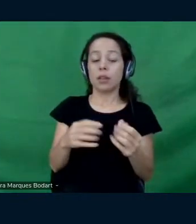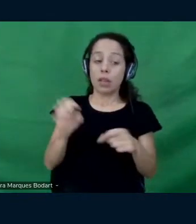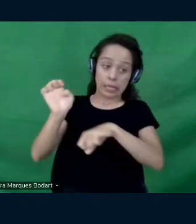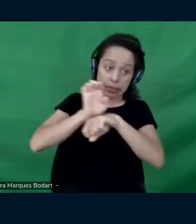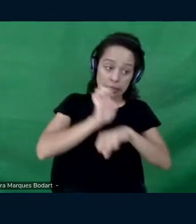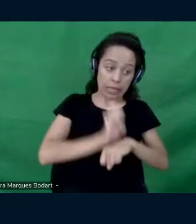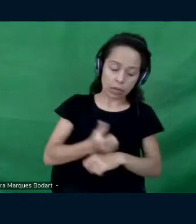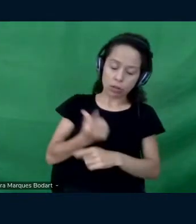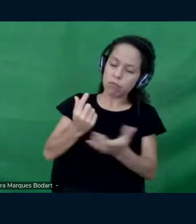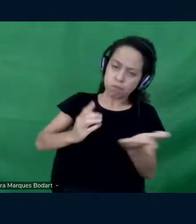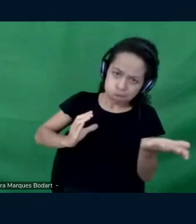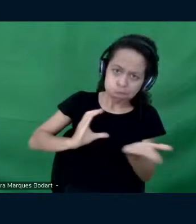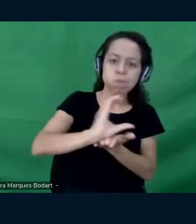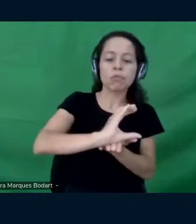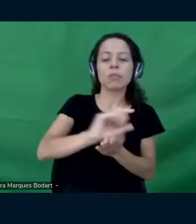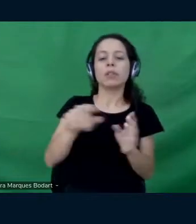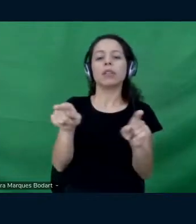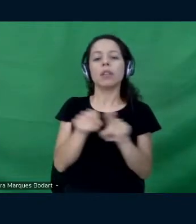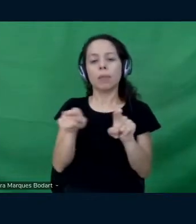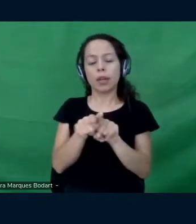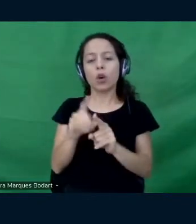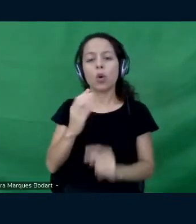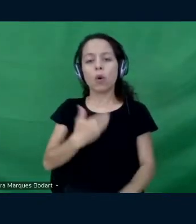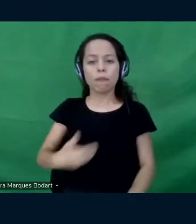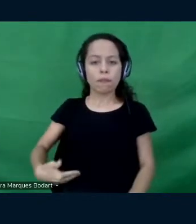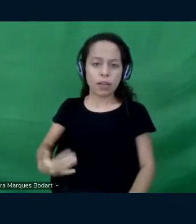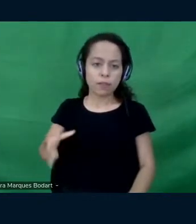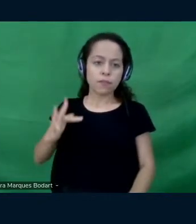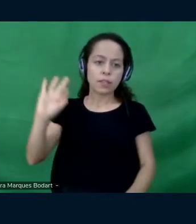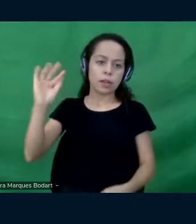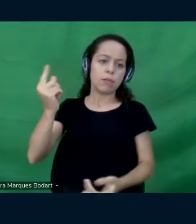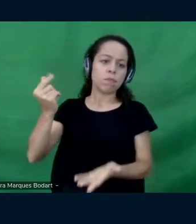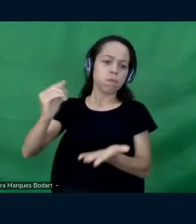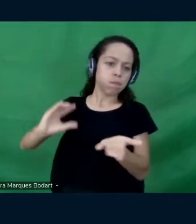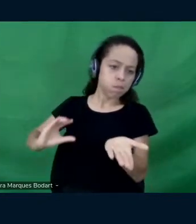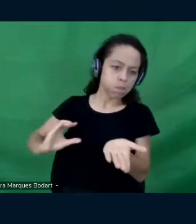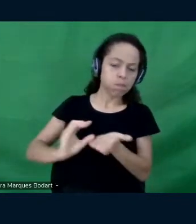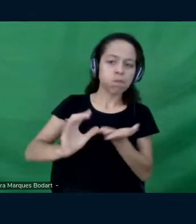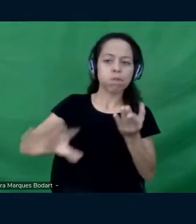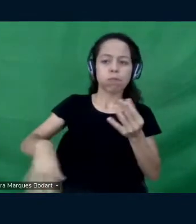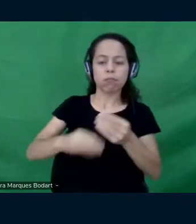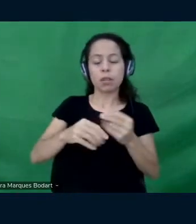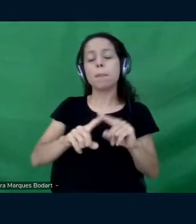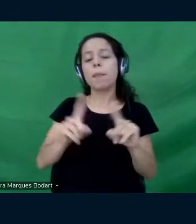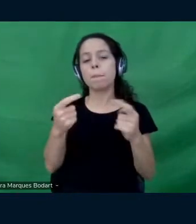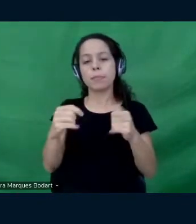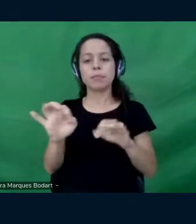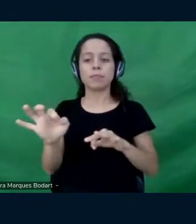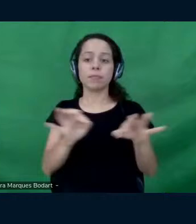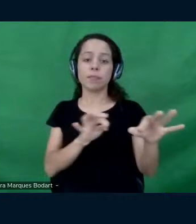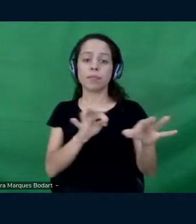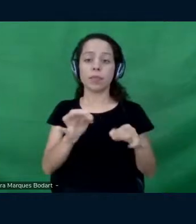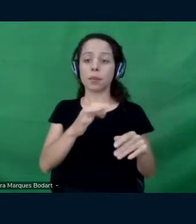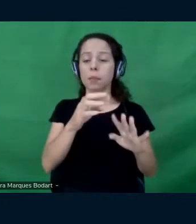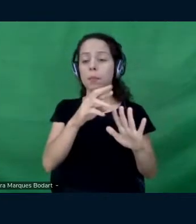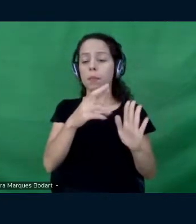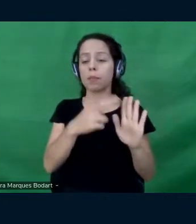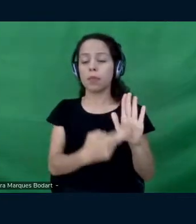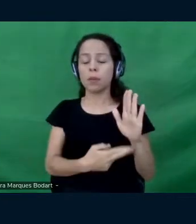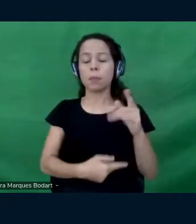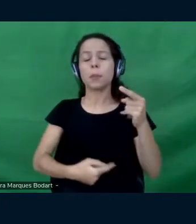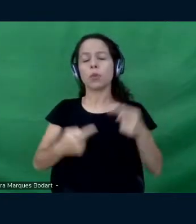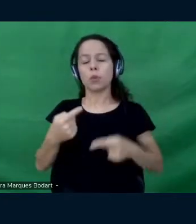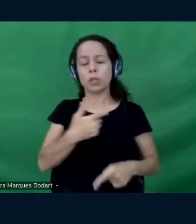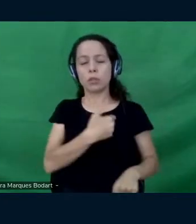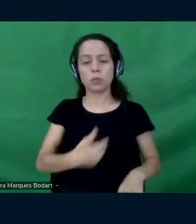outras formas. Agora, o que é preciso é que se desenhe uma política pública que articule tudo isso, que o novo ensino médio